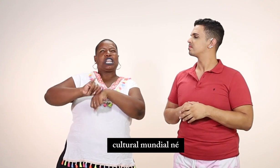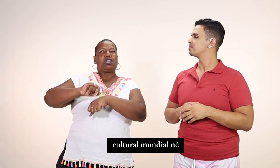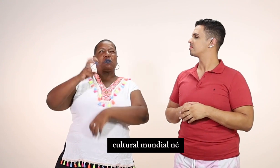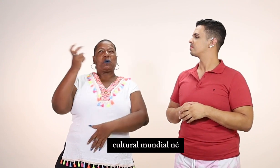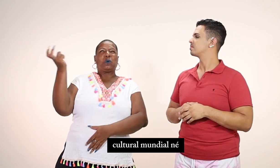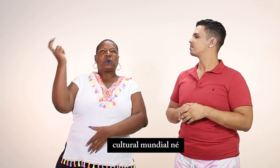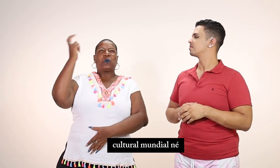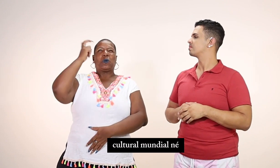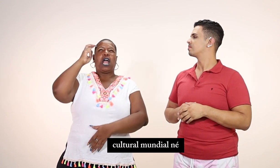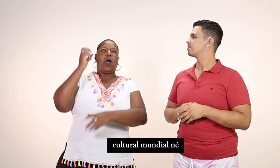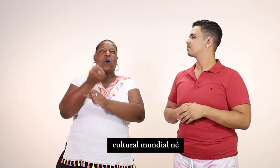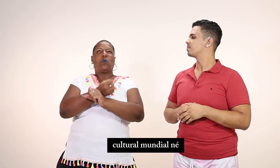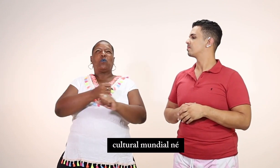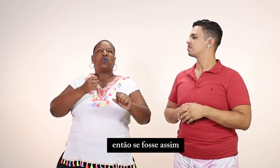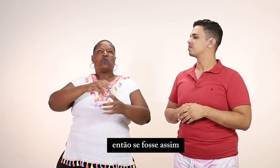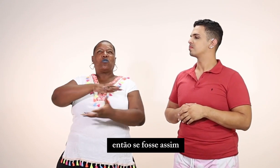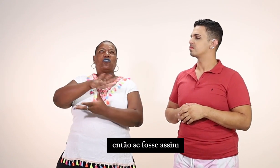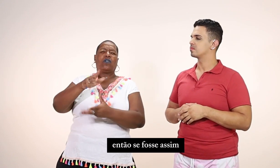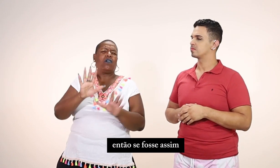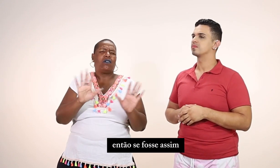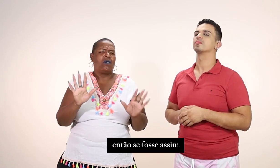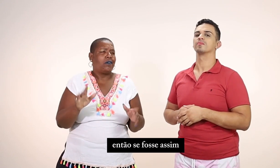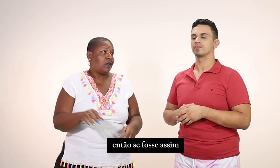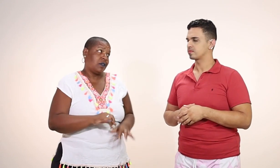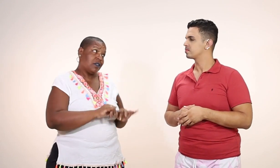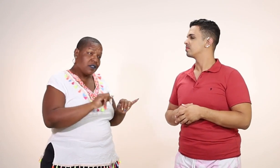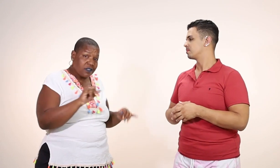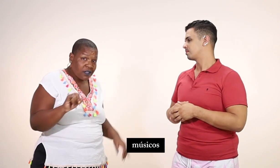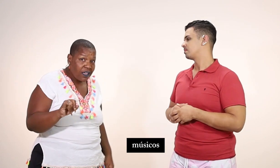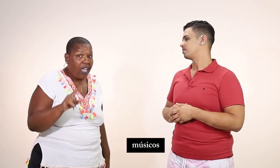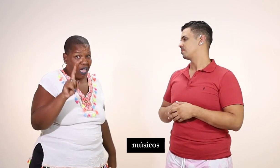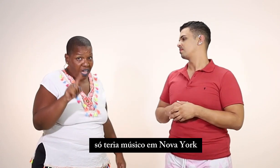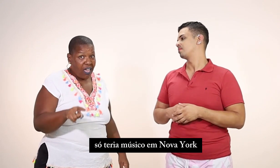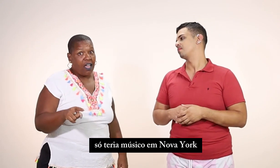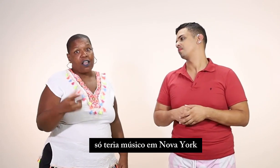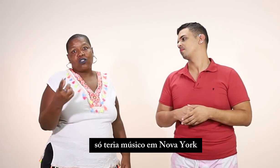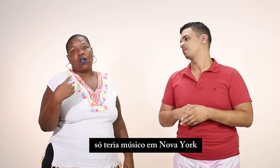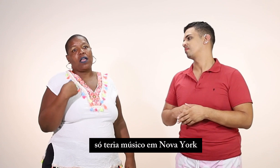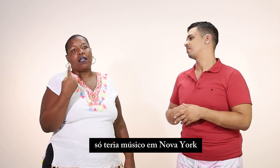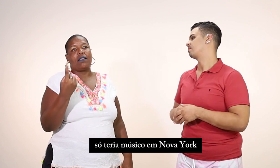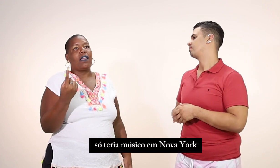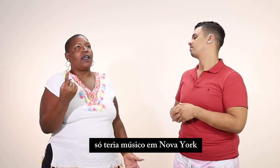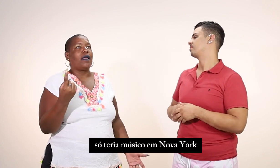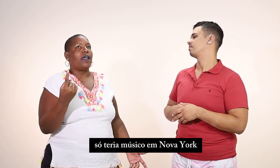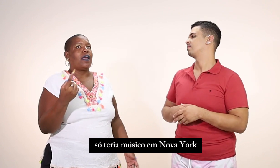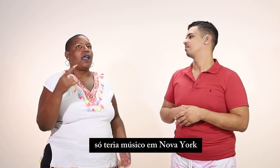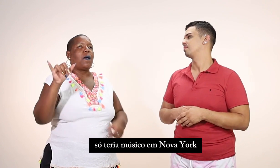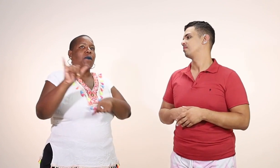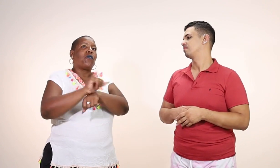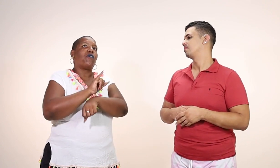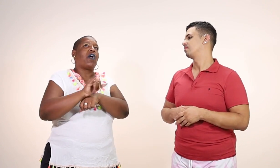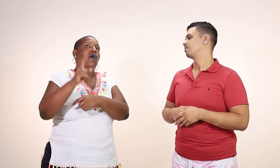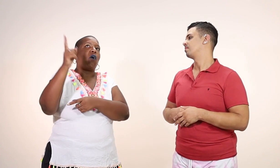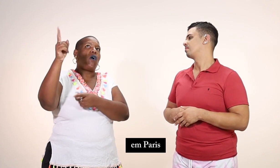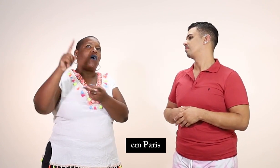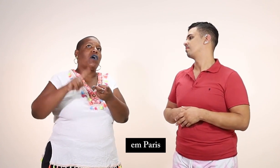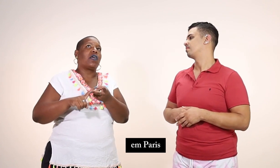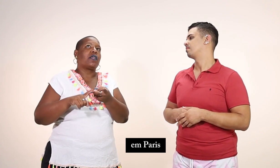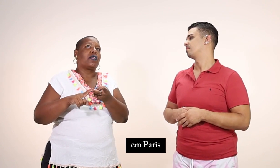cultural, mundial. Né? Então, se fosse assim, músicos, só teria músico em Nova York, em Paris,